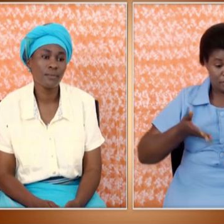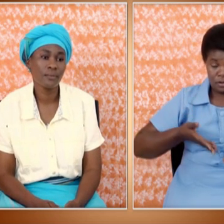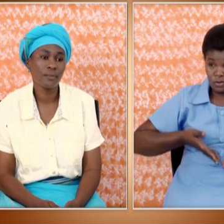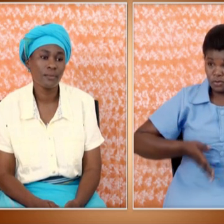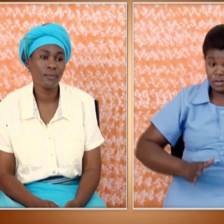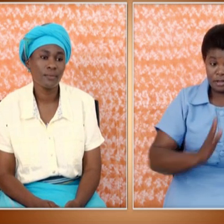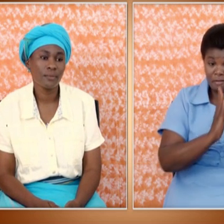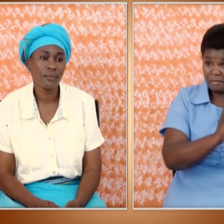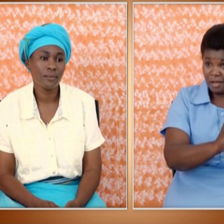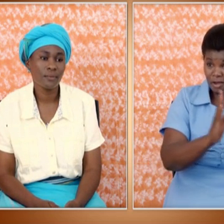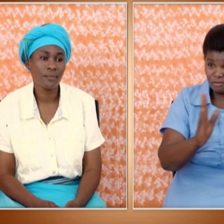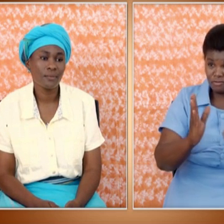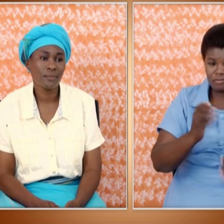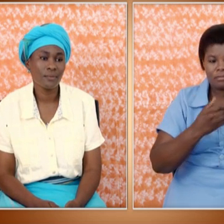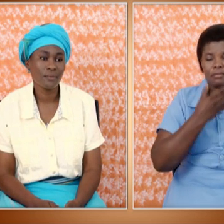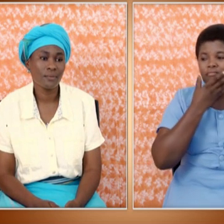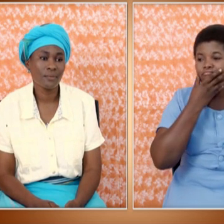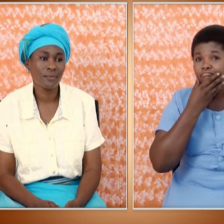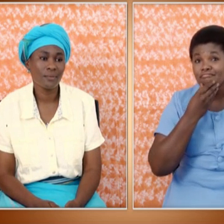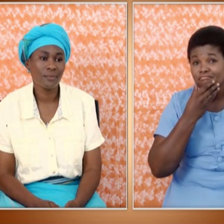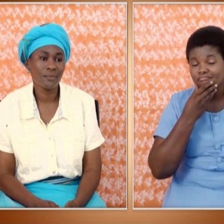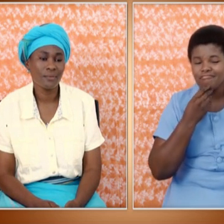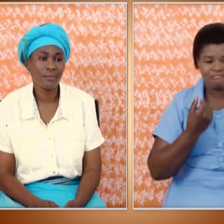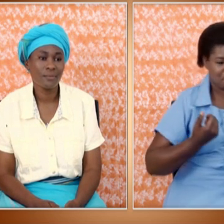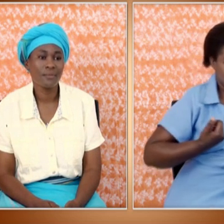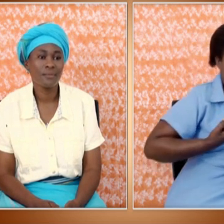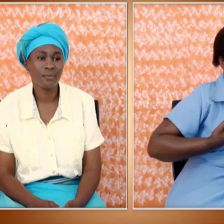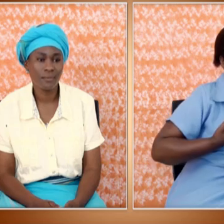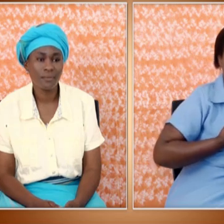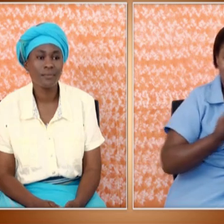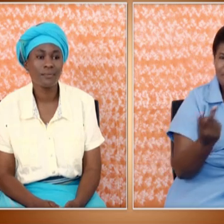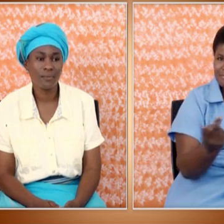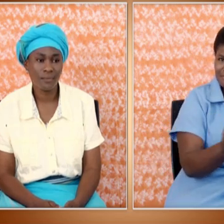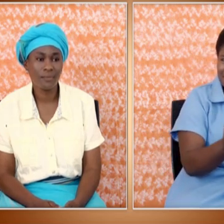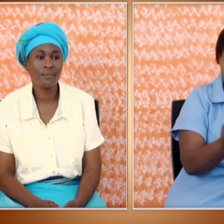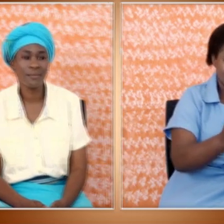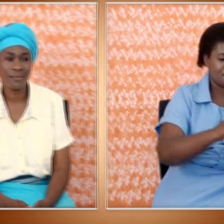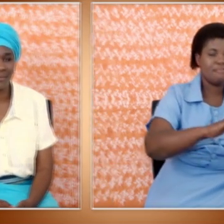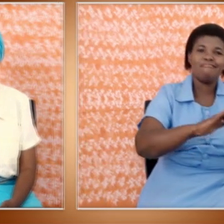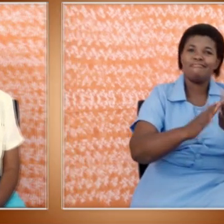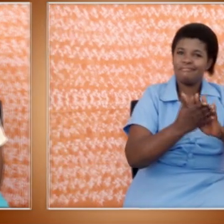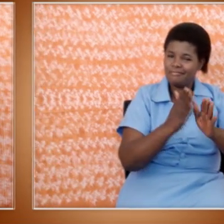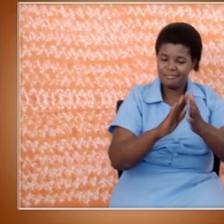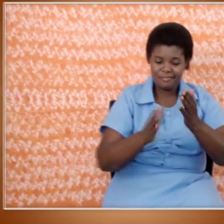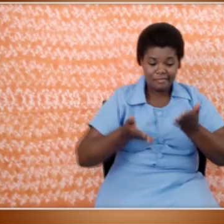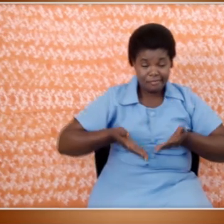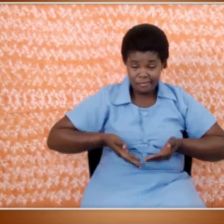Hapana. Kupanga uzazi ni uamuzi wa hiari kwa wenzi kuamua wawe na watoto wangapi watakaoweza kuwahudumia.